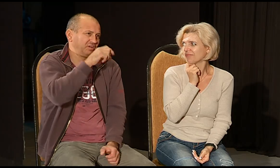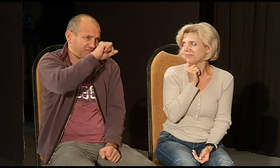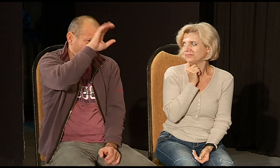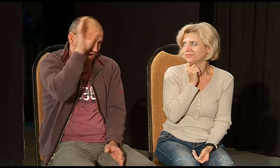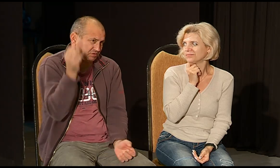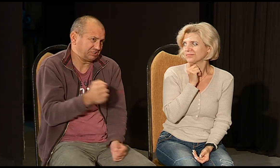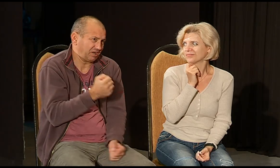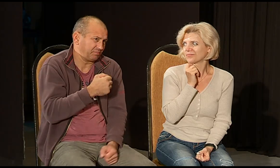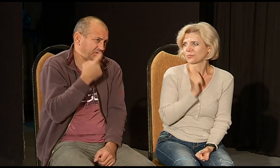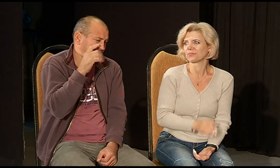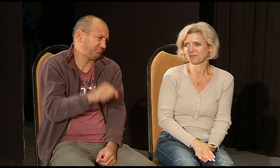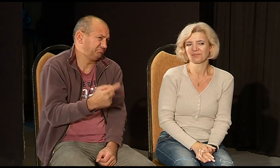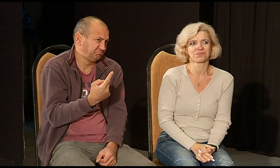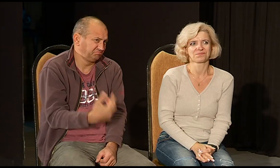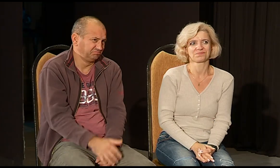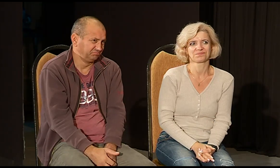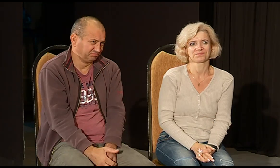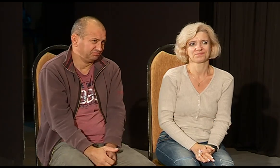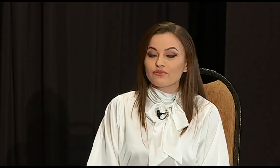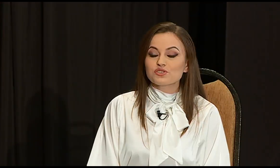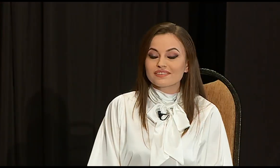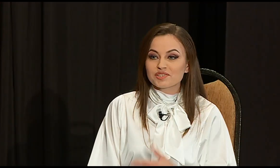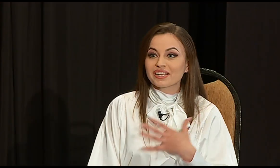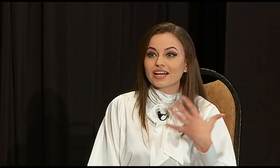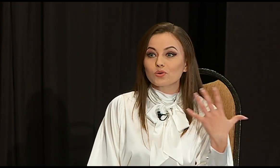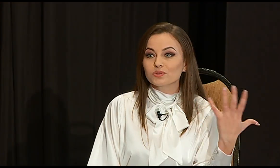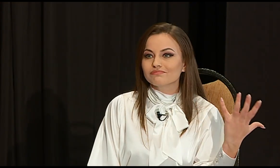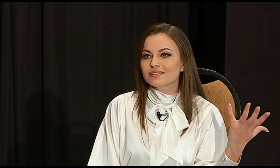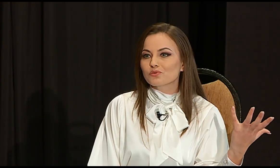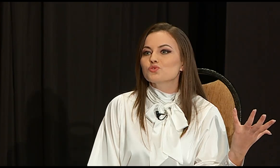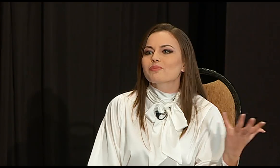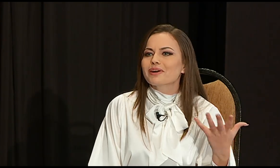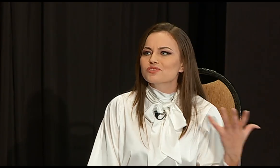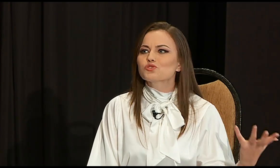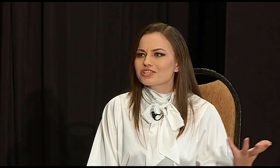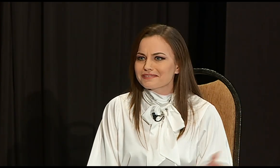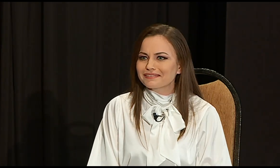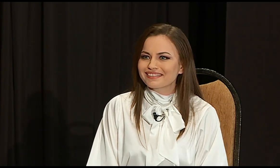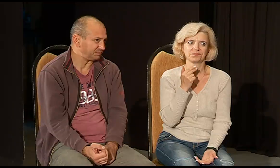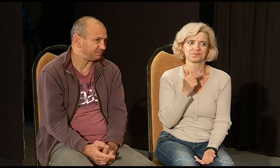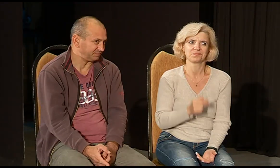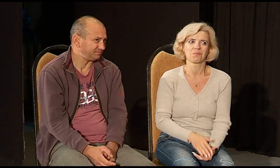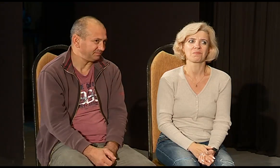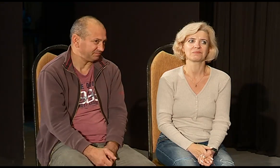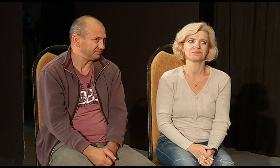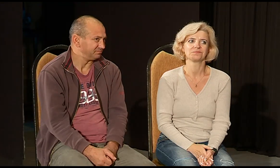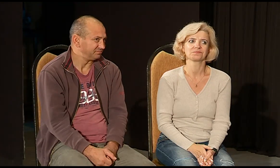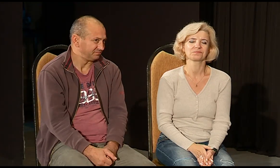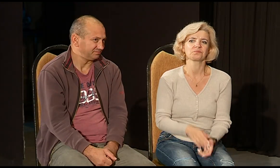loc se spune că nunta la mijlocul iernii. A fost spectacolul cu cel mai mare succes. Da, da, da, lumea a apreciat cel mai